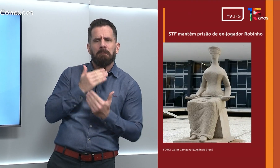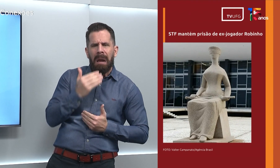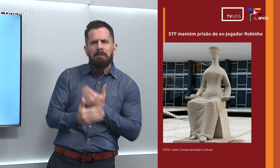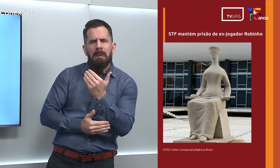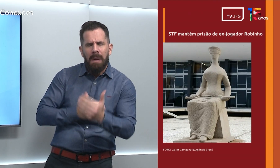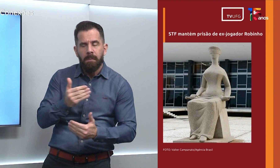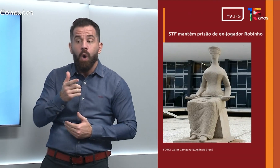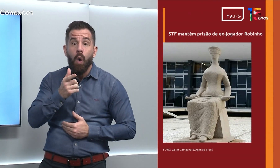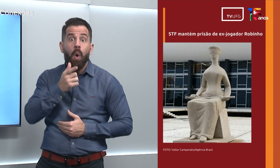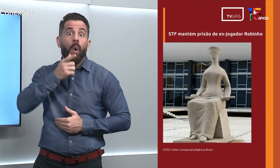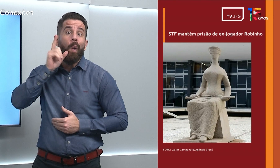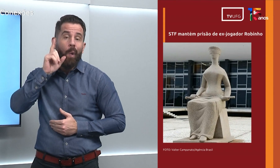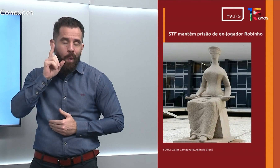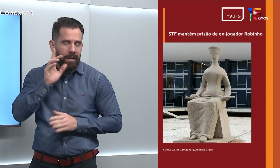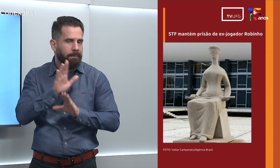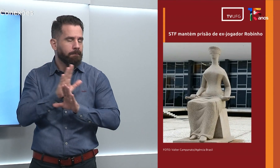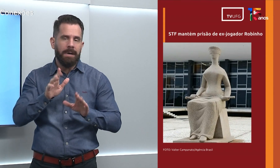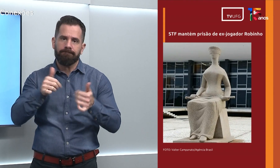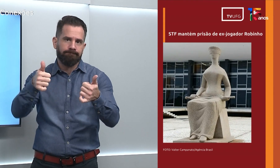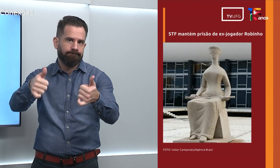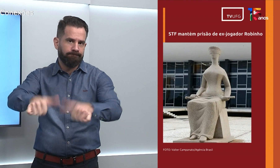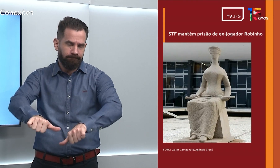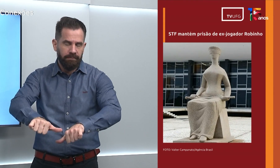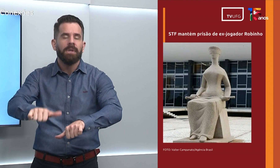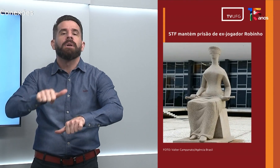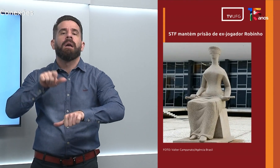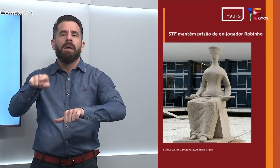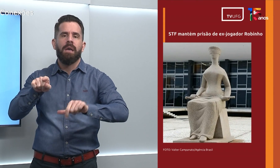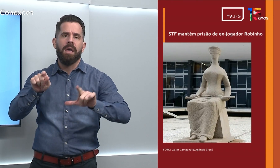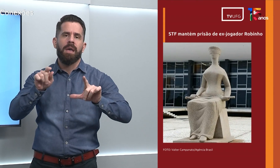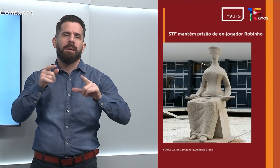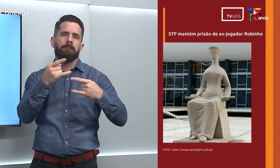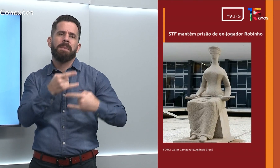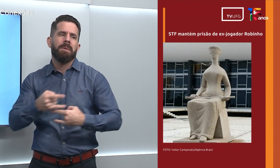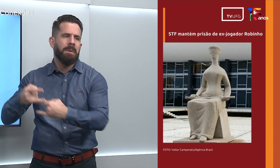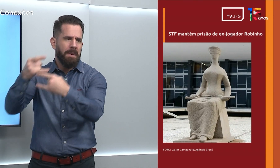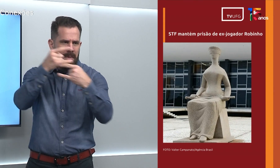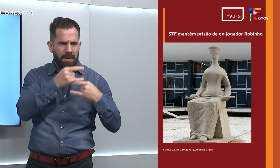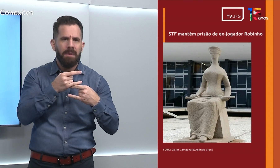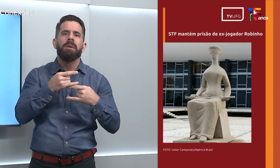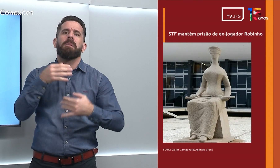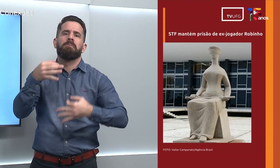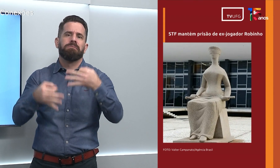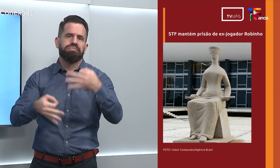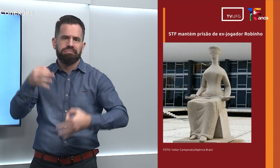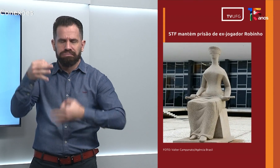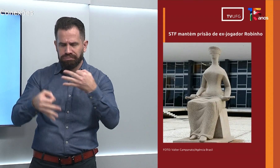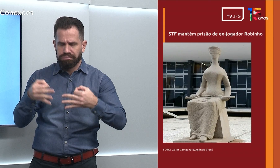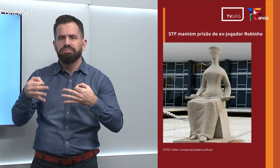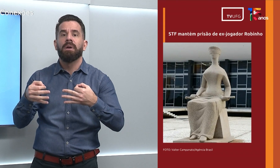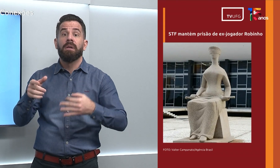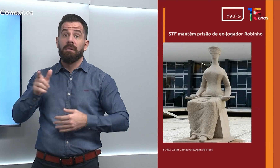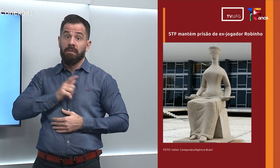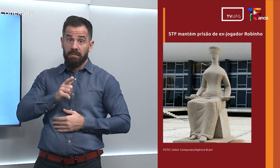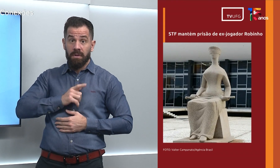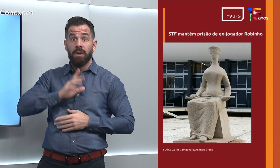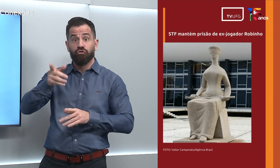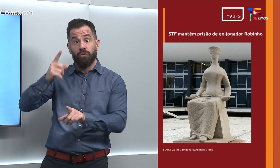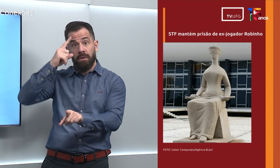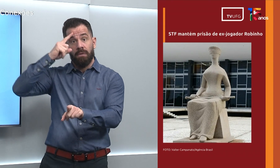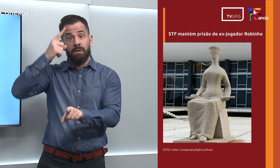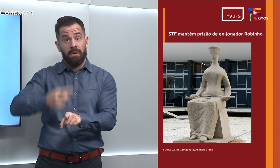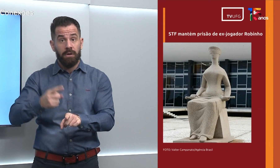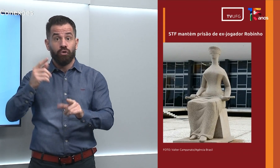em plenário virtual do STF. E esse tema chegou ao tribunal depois de uma decisão do Superior Tribunal